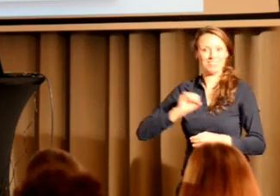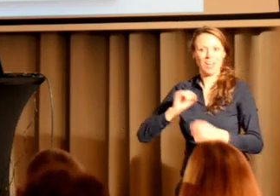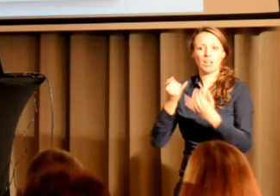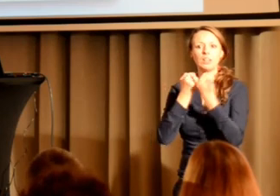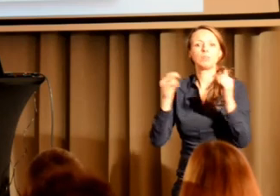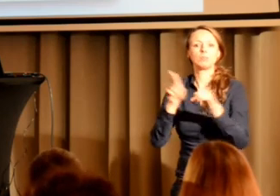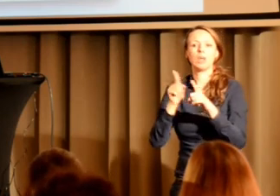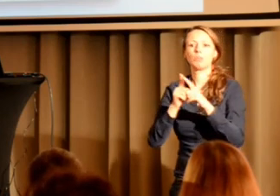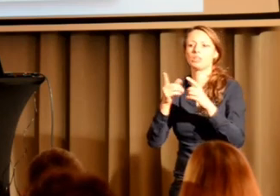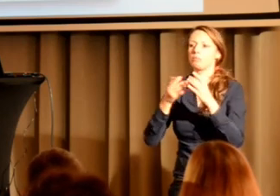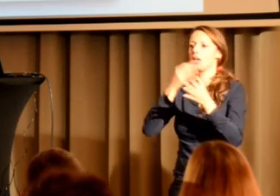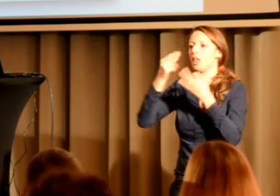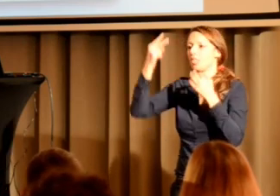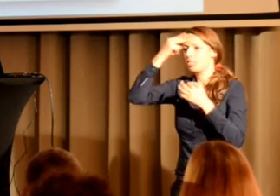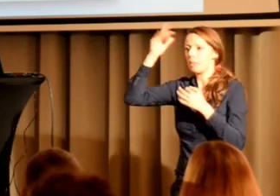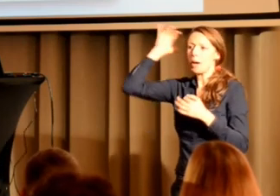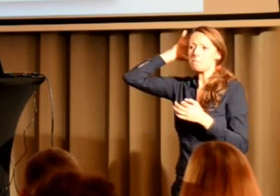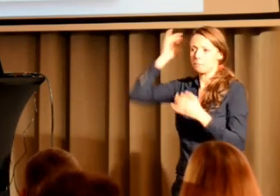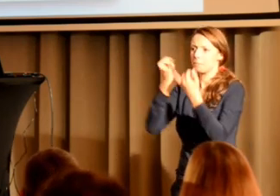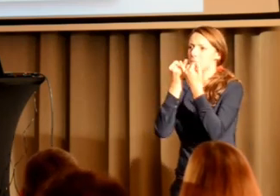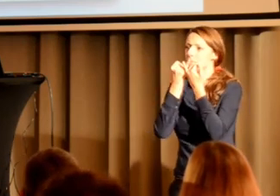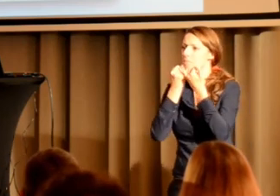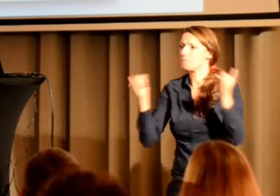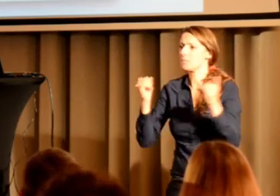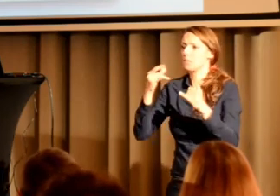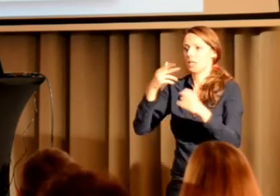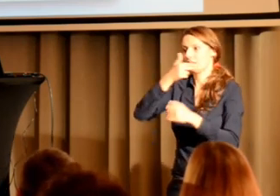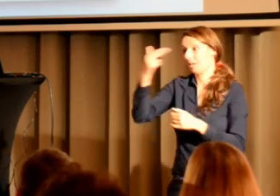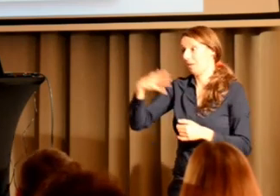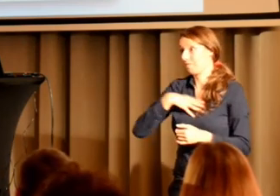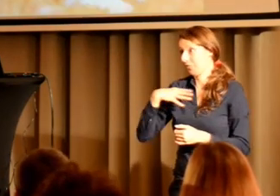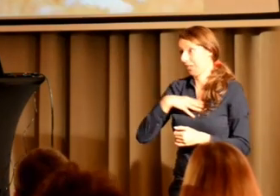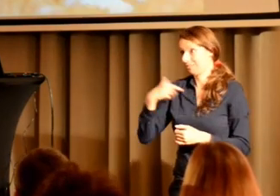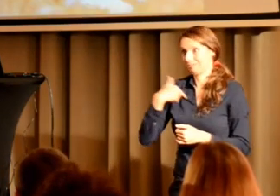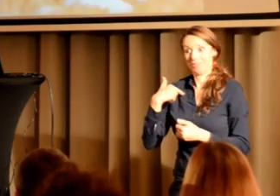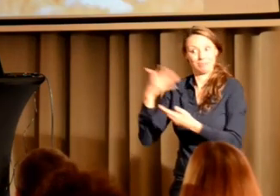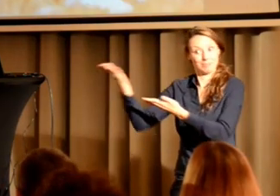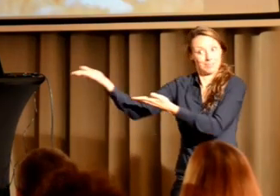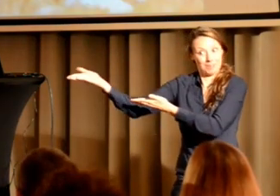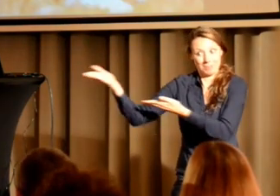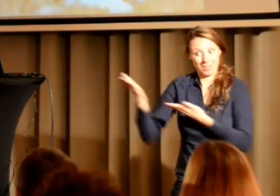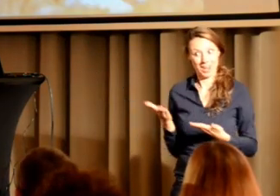o wilkach, więc zapraszam serdecznie i